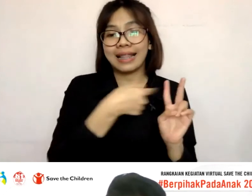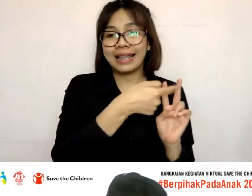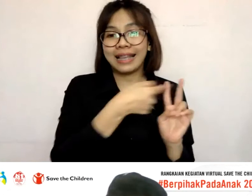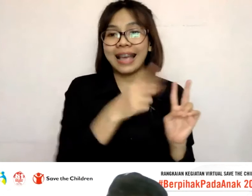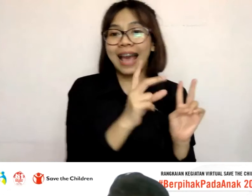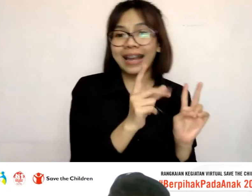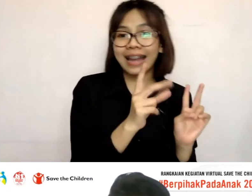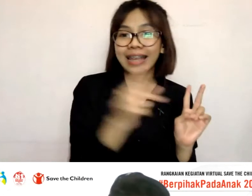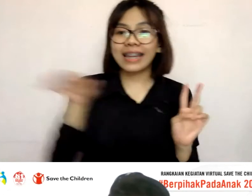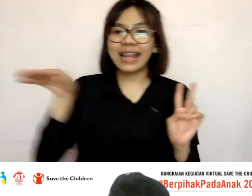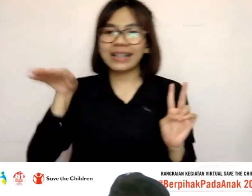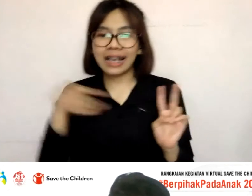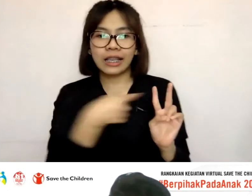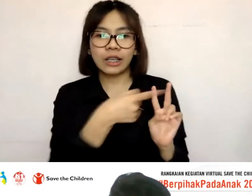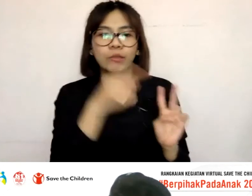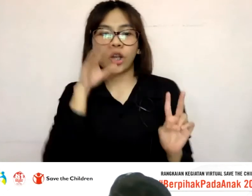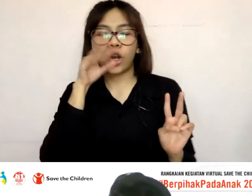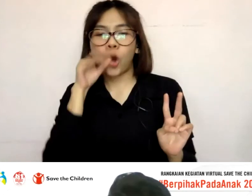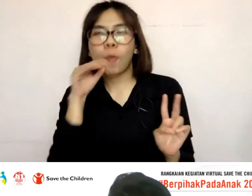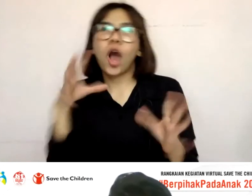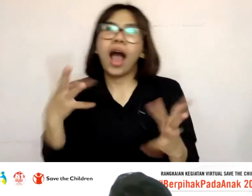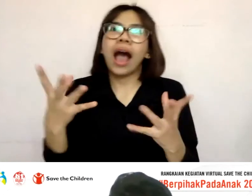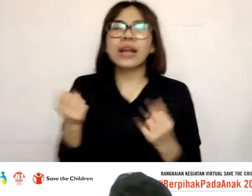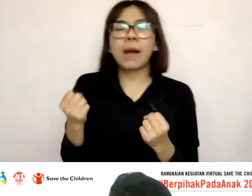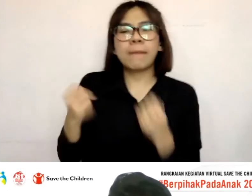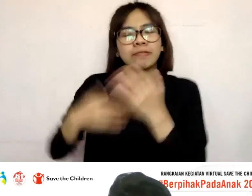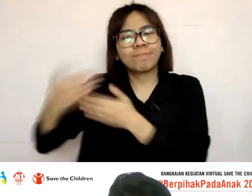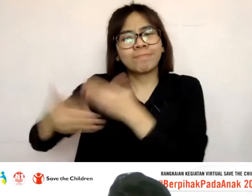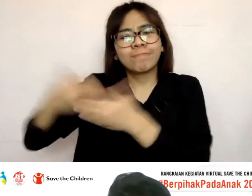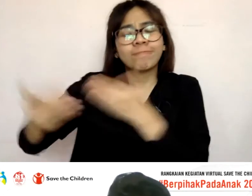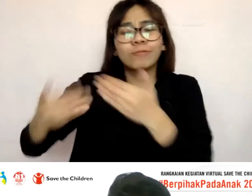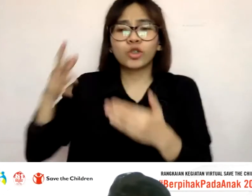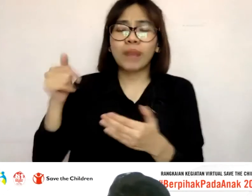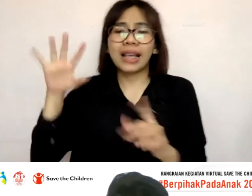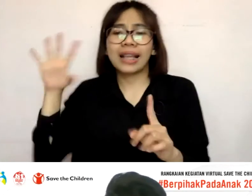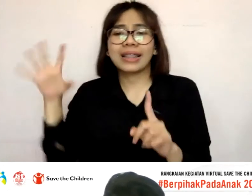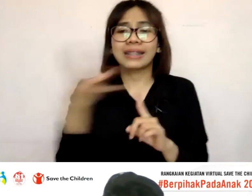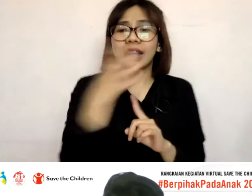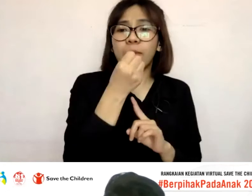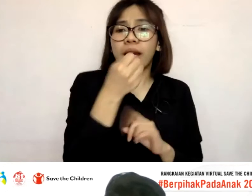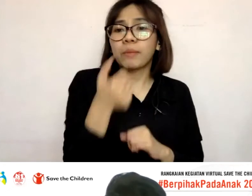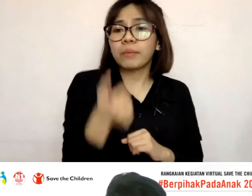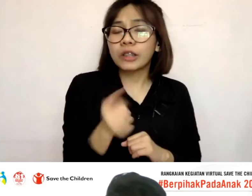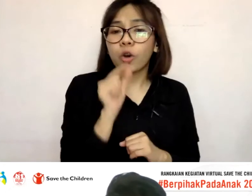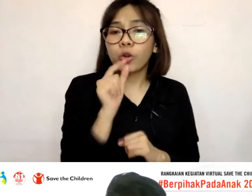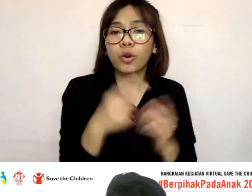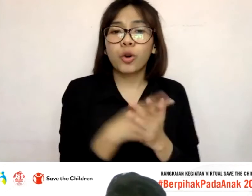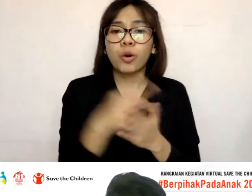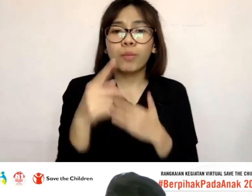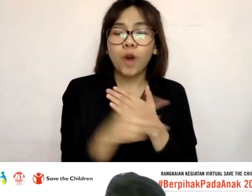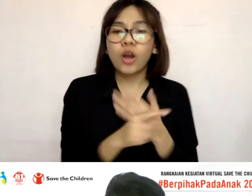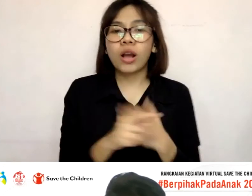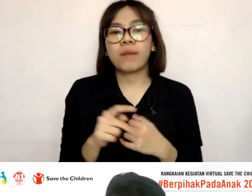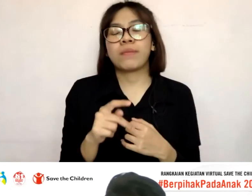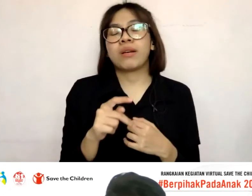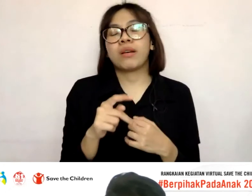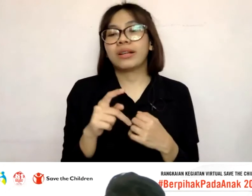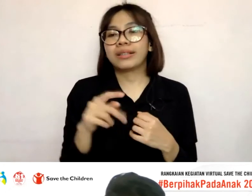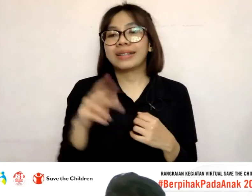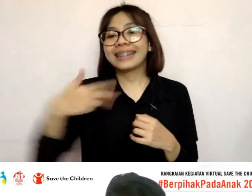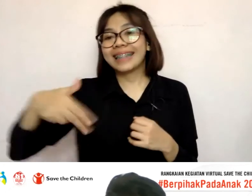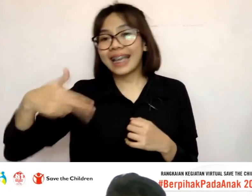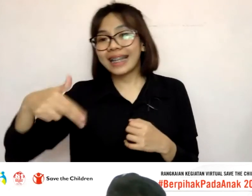akan tercetus harapan-harapan apa yang bisa tercapai dalam program responsif gender ini, terutama sekali lagi di